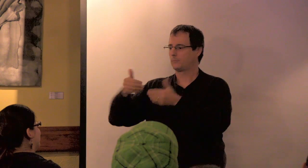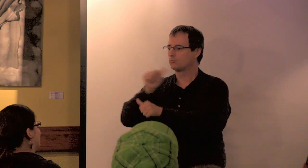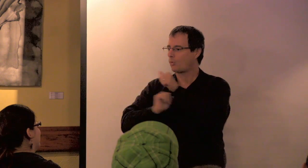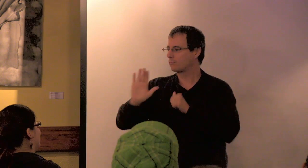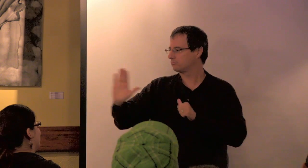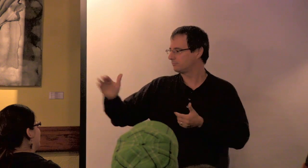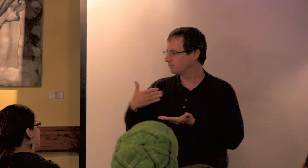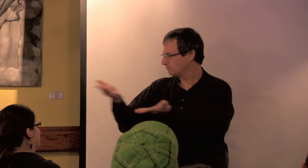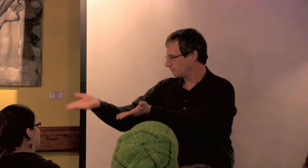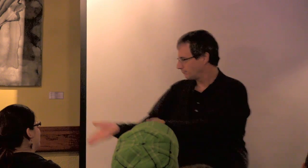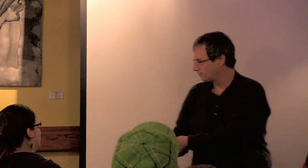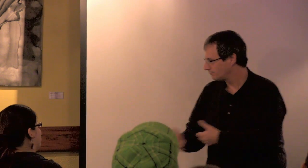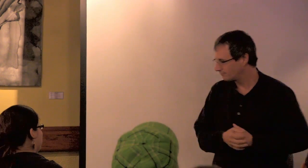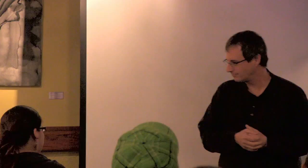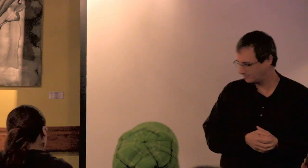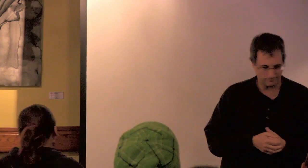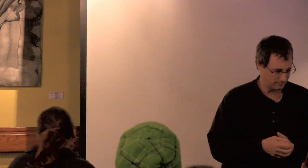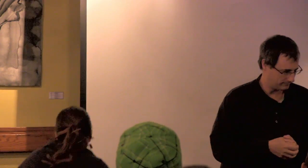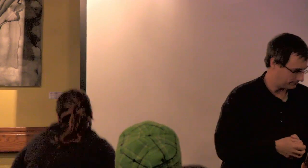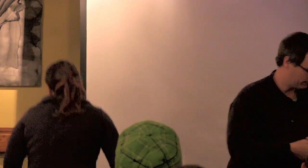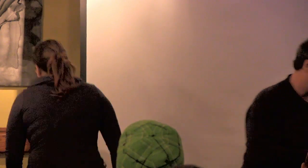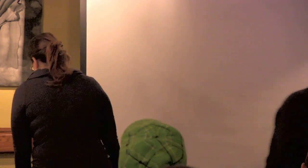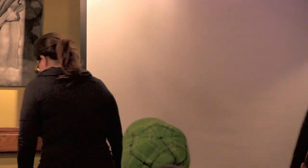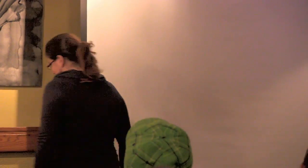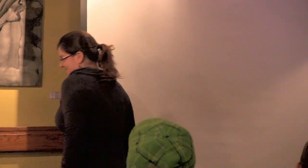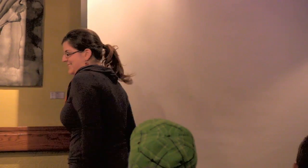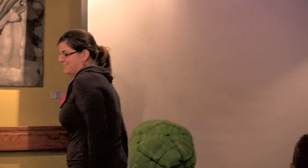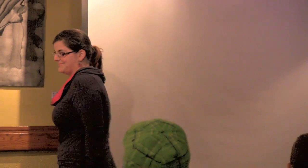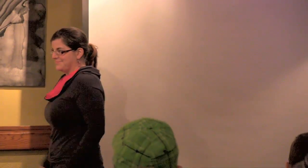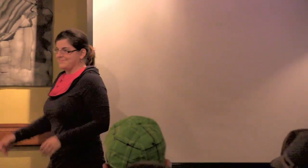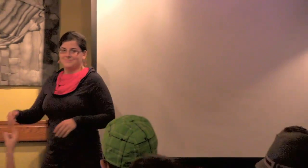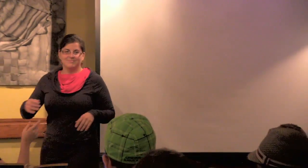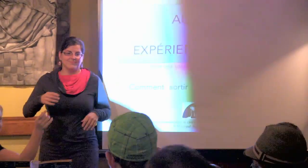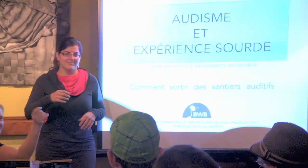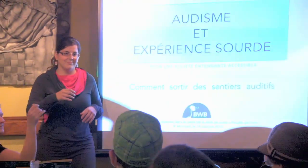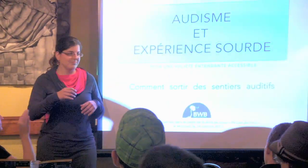Wassenaud et Pamela Witcher vous se présenter brièvement.